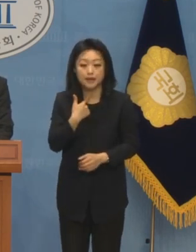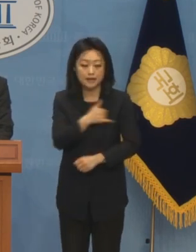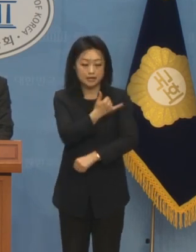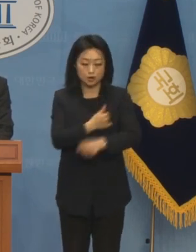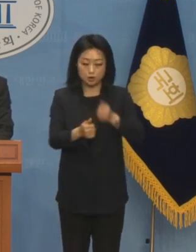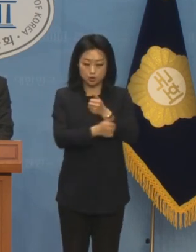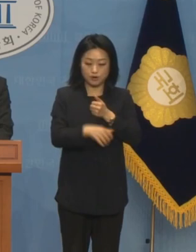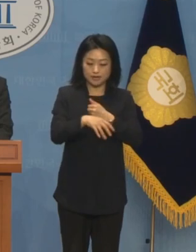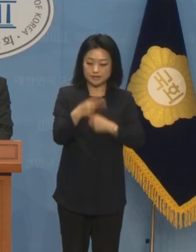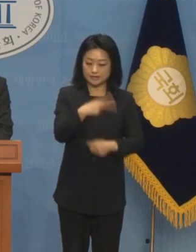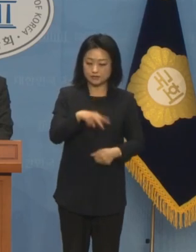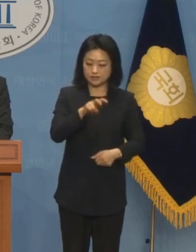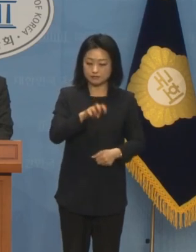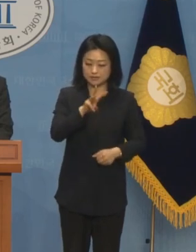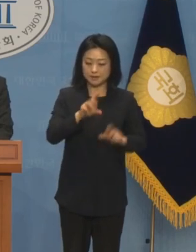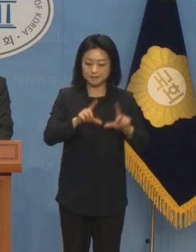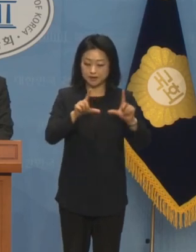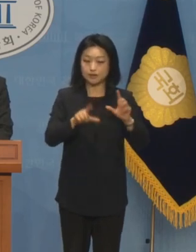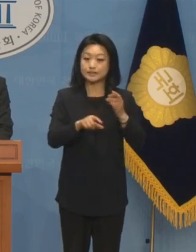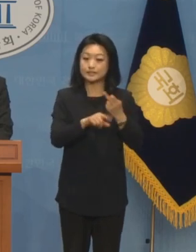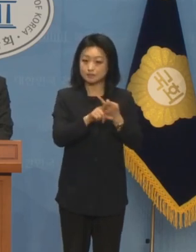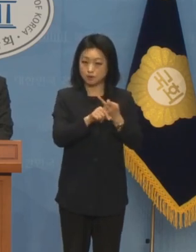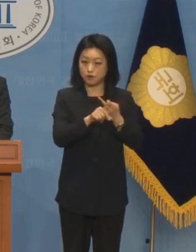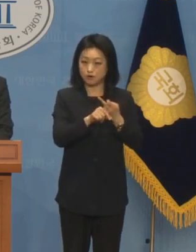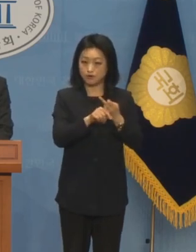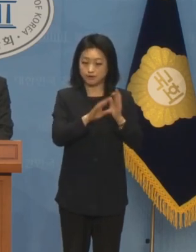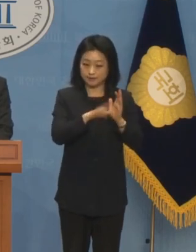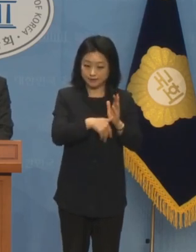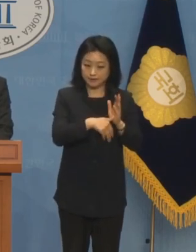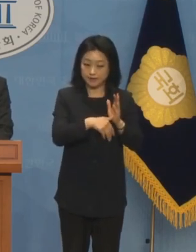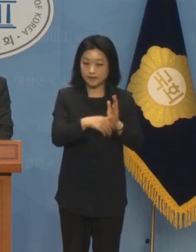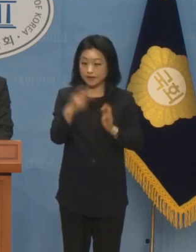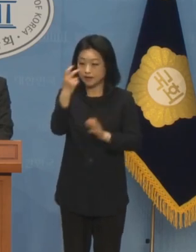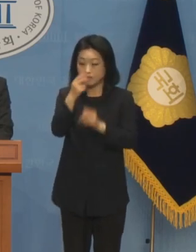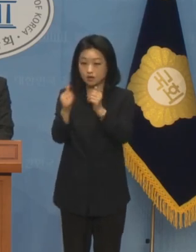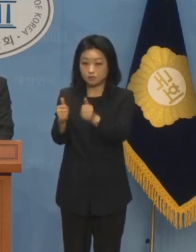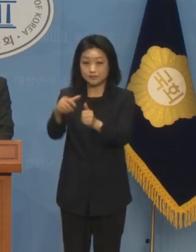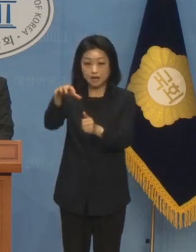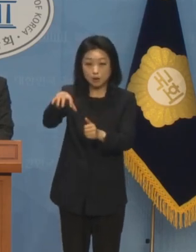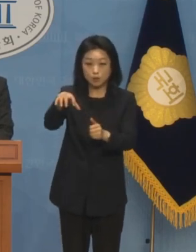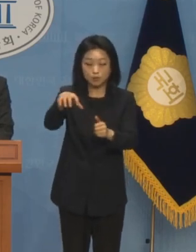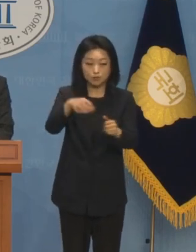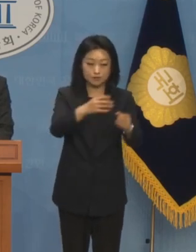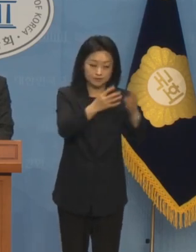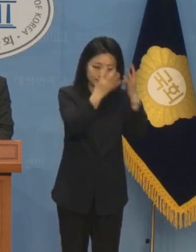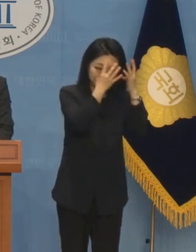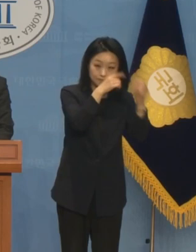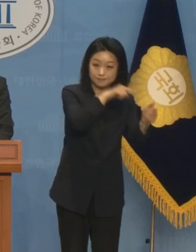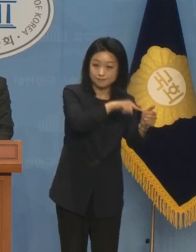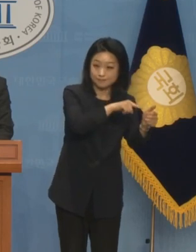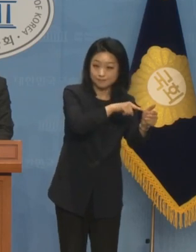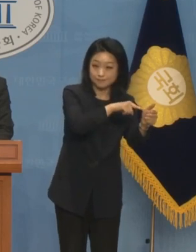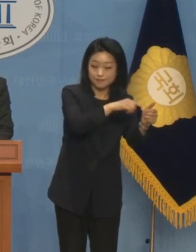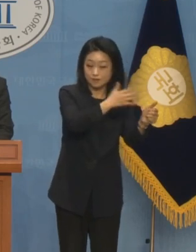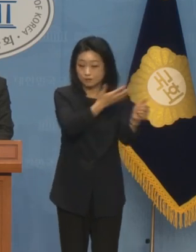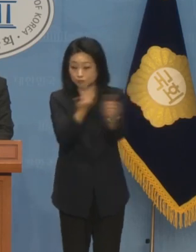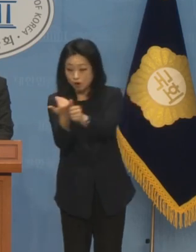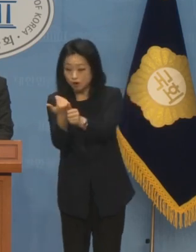인권위원회는 2023년 12월 검찰청으로 수용자가 출석하여 조사받는